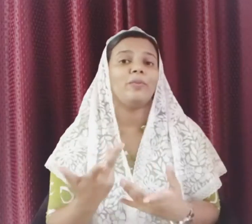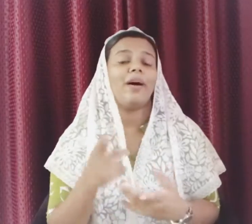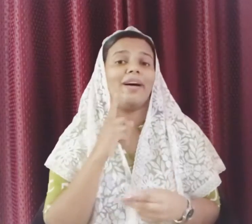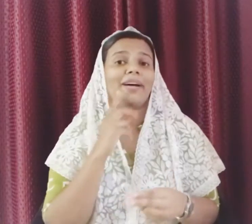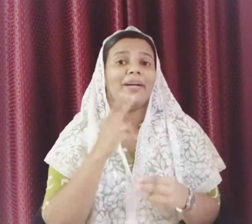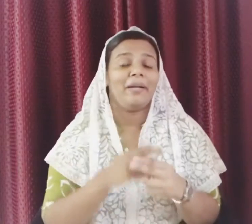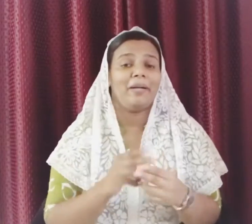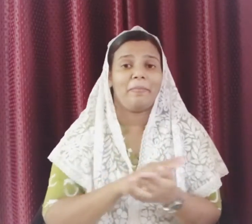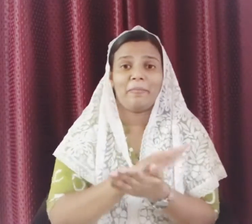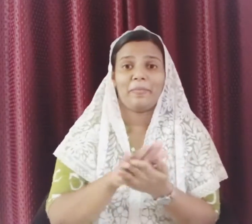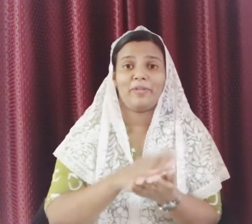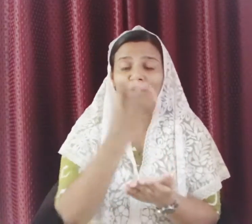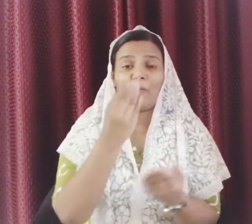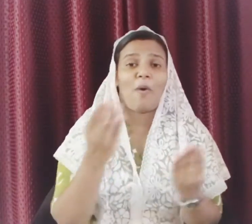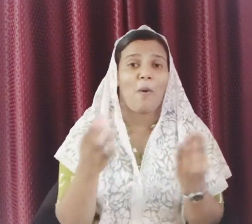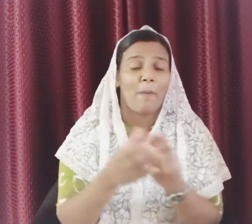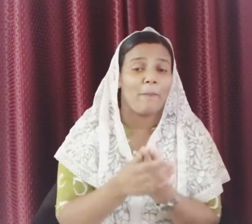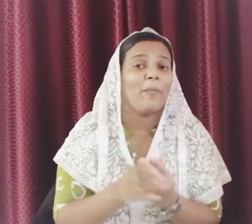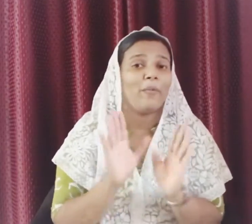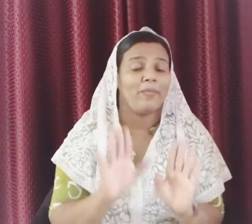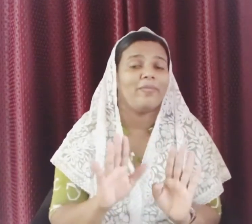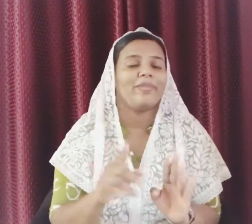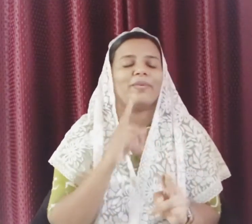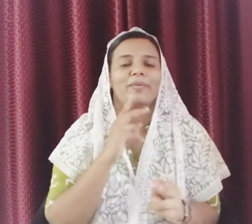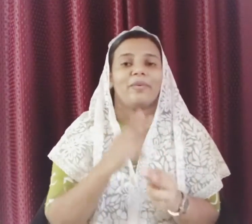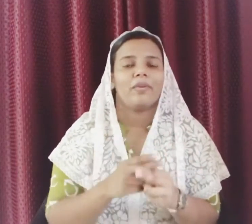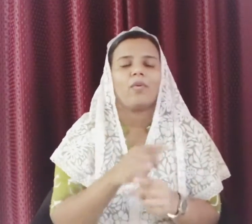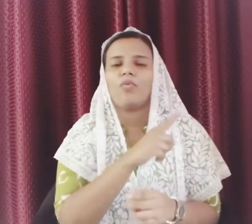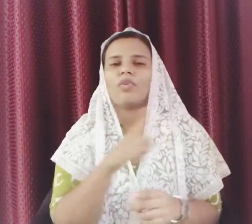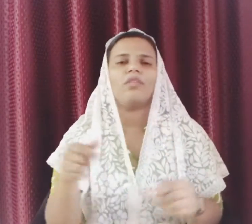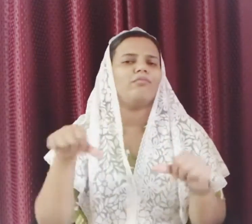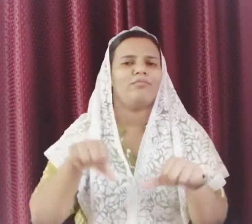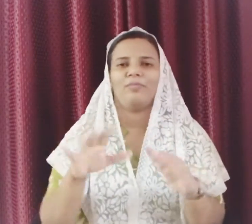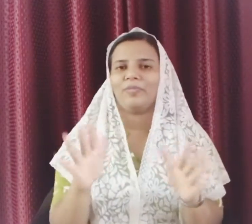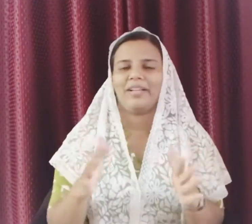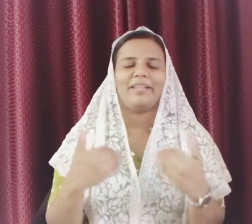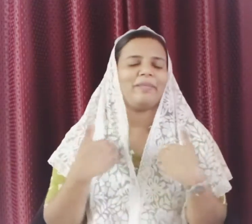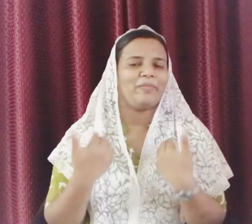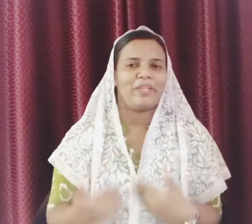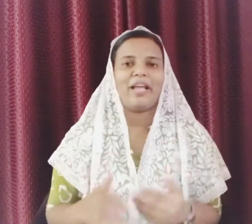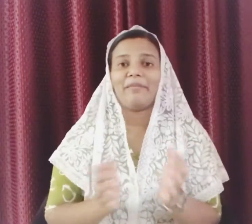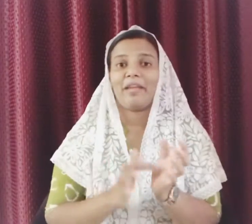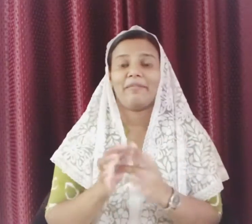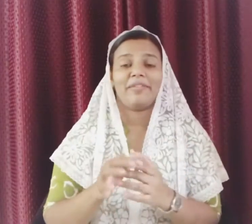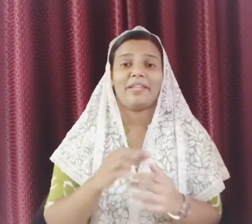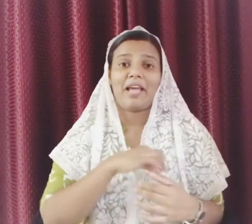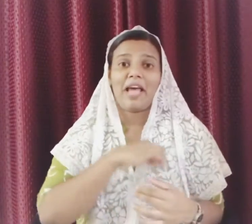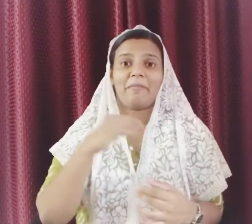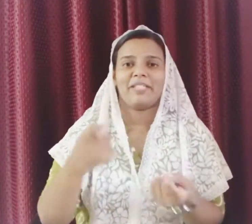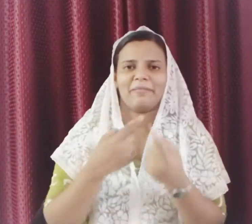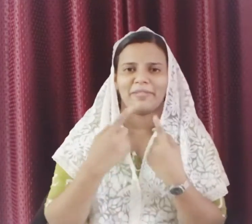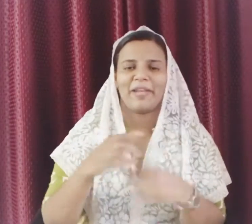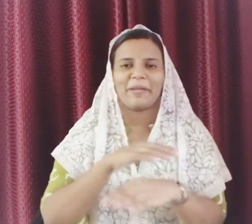ഒരിക്കലും അവൻ തളർന്നു പോകത്തില്ല. കാരണം ദൈവാത്മാവിനോട് സംസാരിക്കും, ദൈവാത്മാവിനോട് ഇടപെടും, ദൈവാത്മാവ് നമുക്ക് വേണ്ടുന്ന കംഫോർട്ടബിൾ